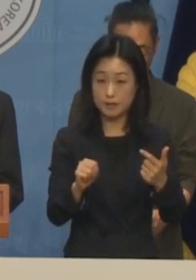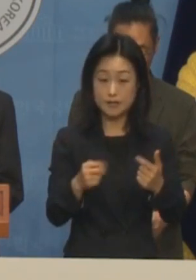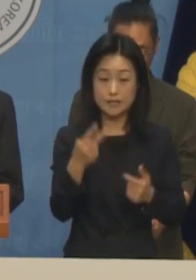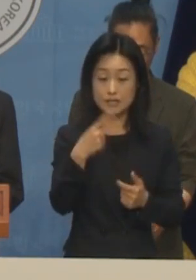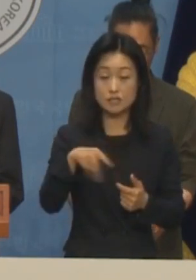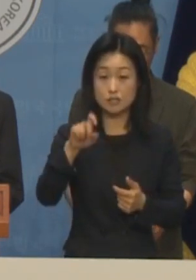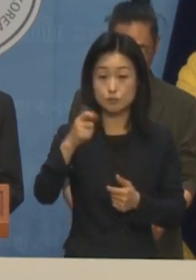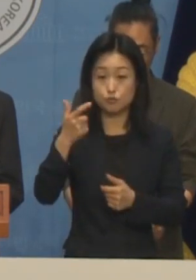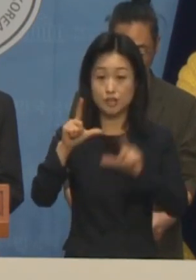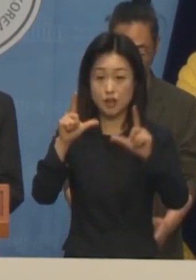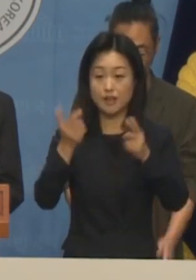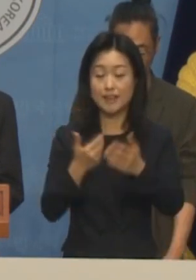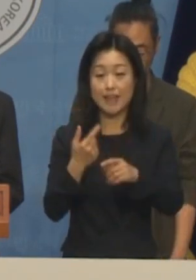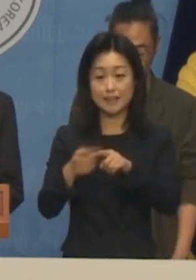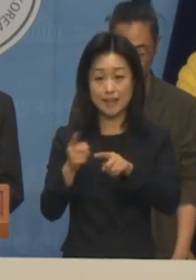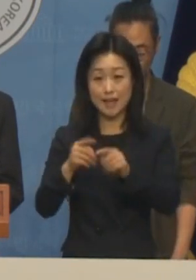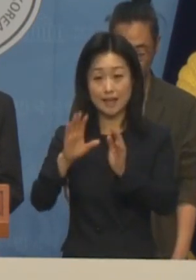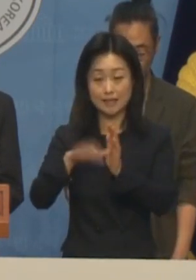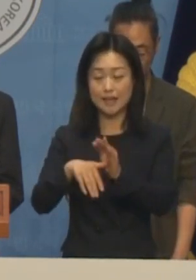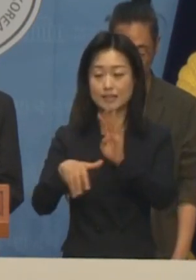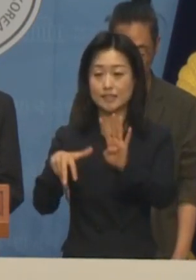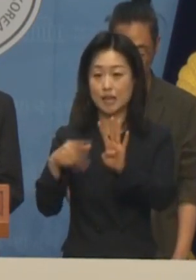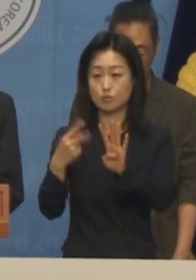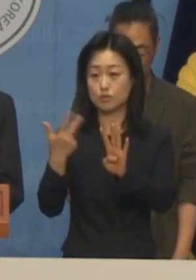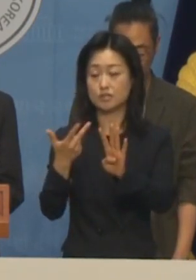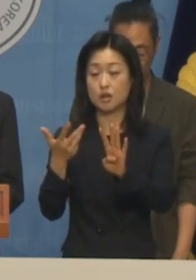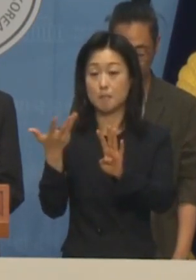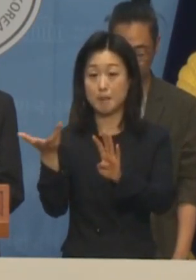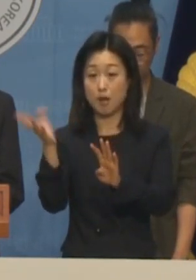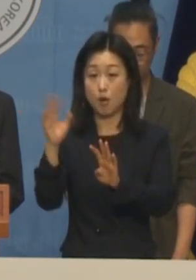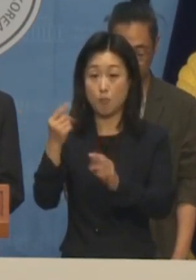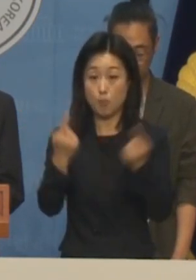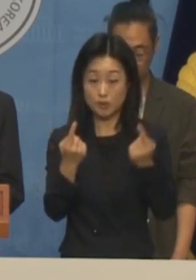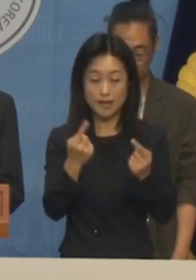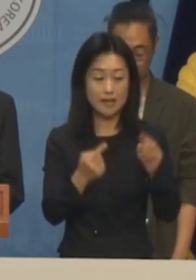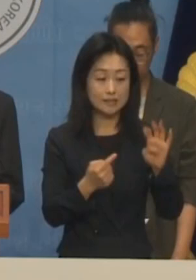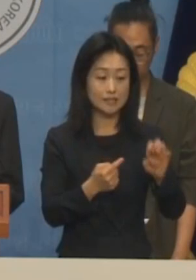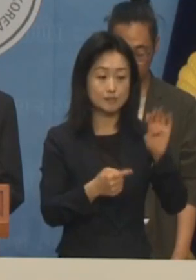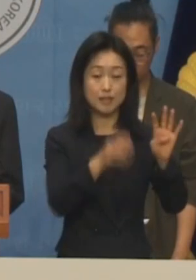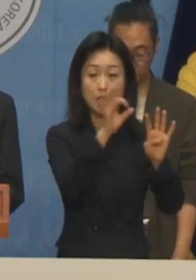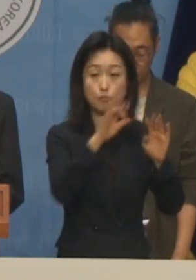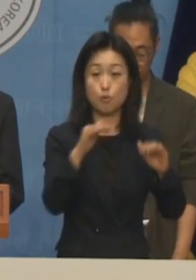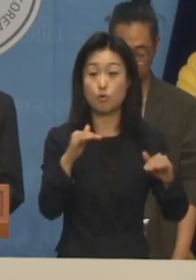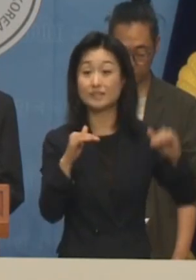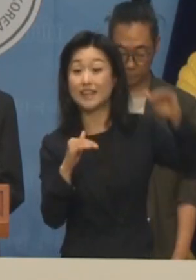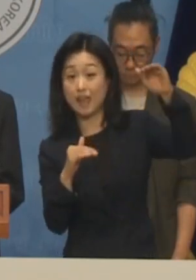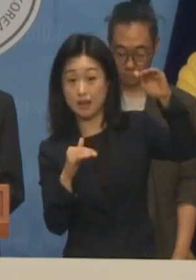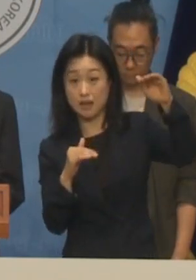2016년 예비타당성 조사 당시 4조 7,800억보다 44%나 증액되었다.